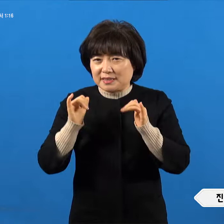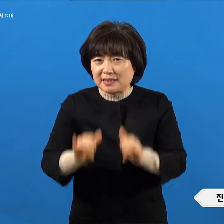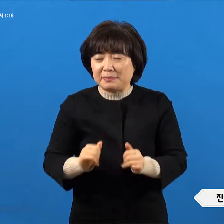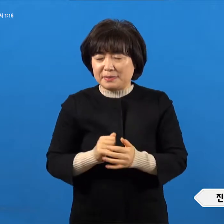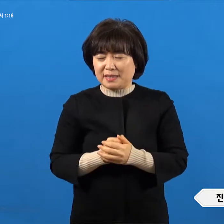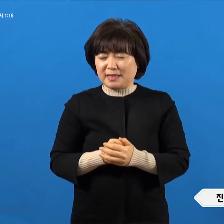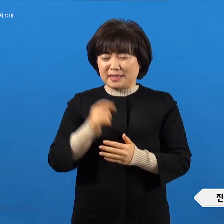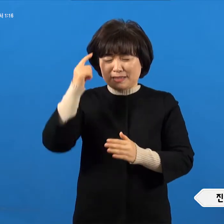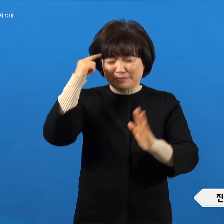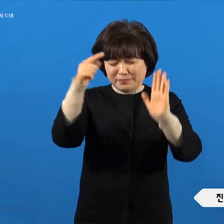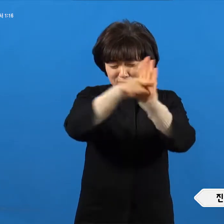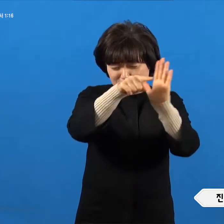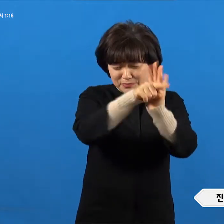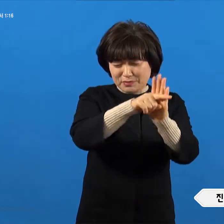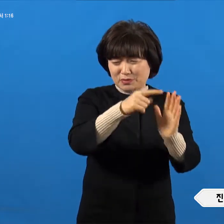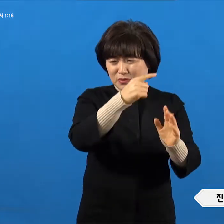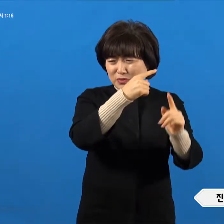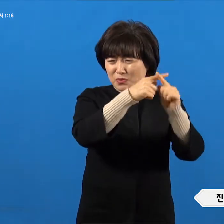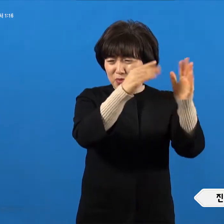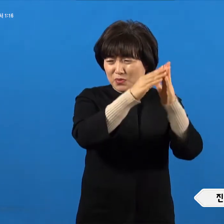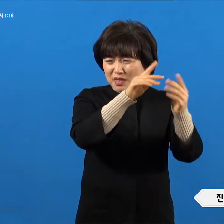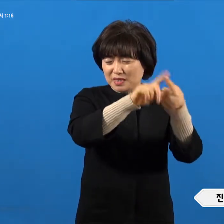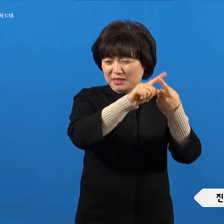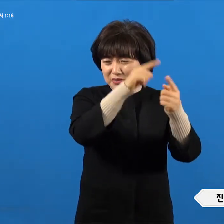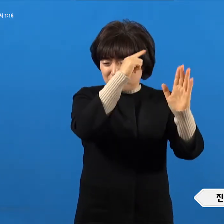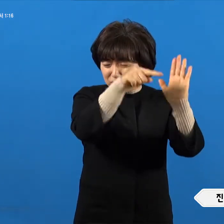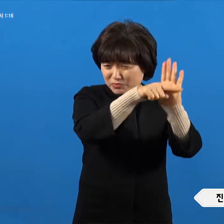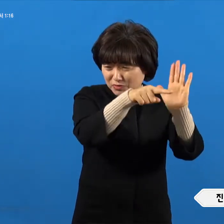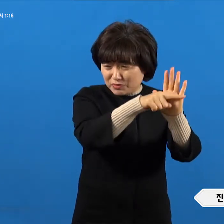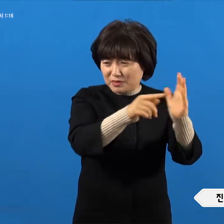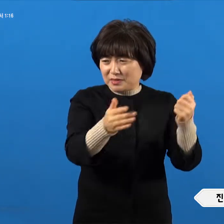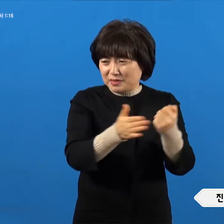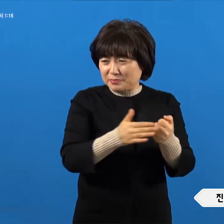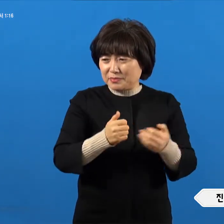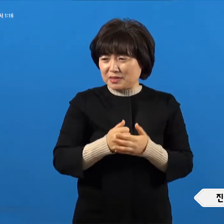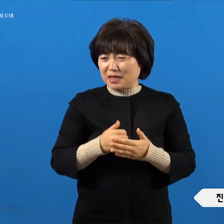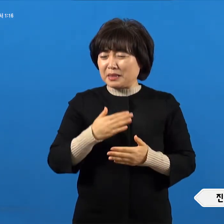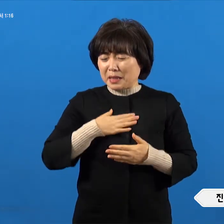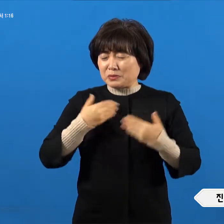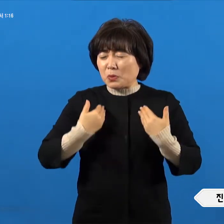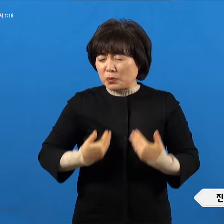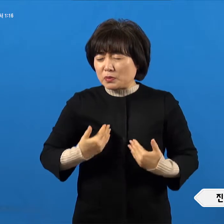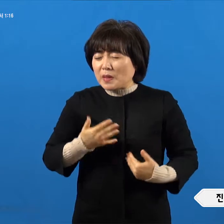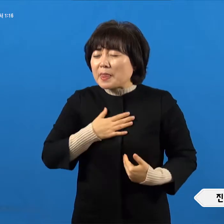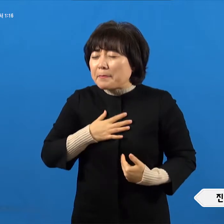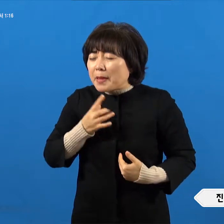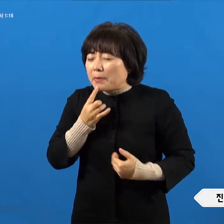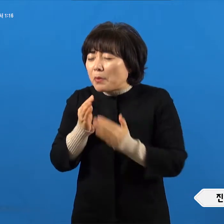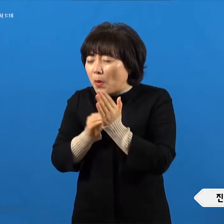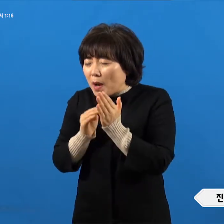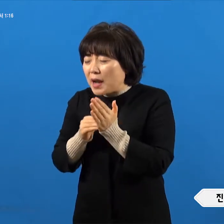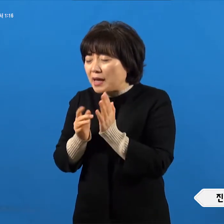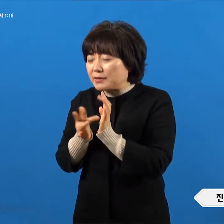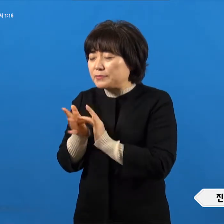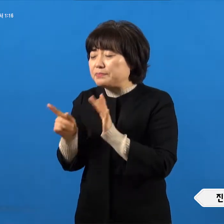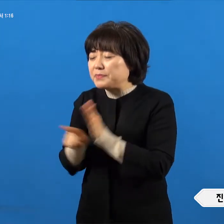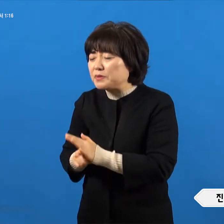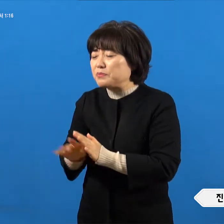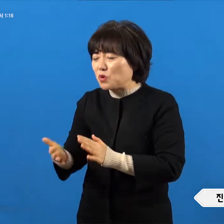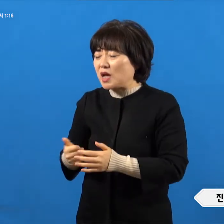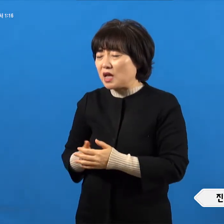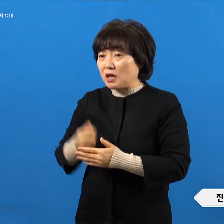그냥 조용히 나만 하나님 믿으면 되지라고 생각하고 있지는 않습니까? 물어보면